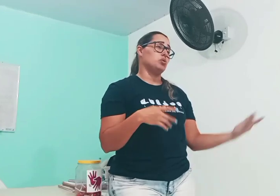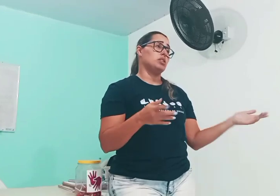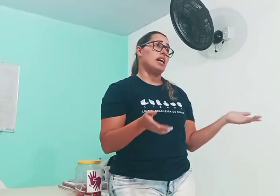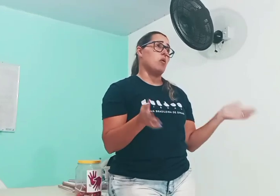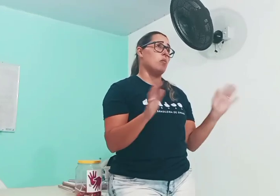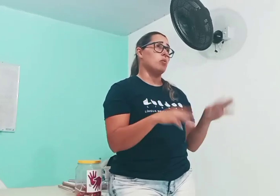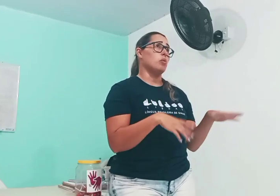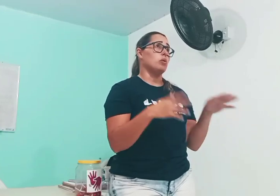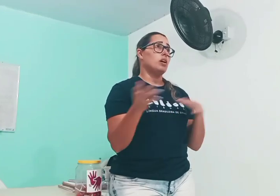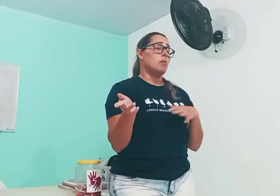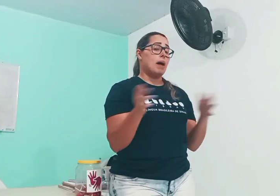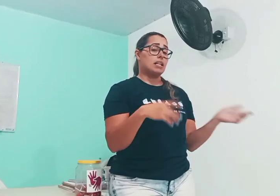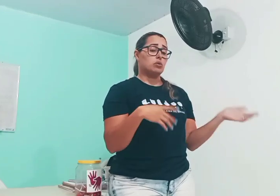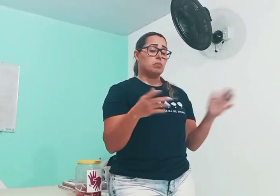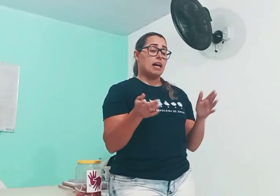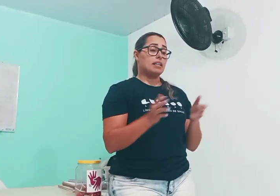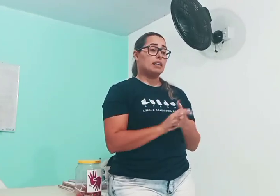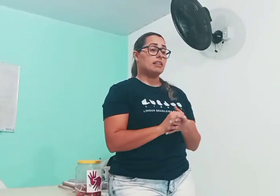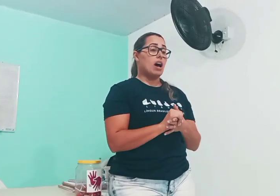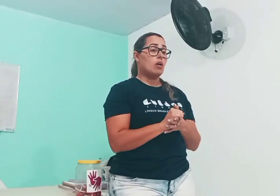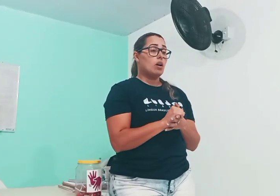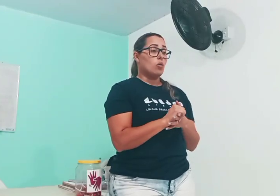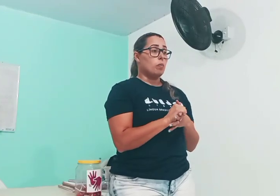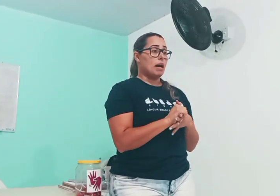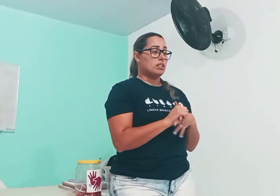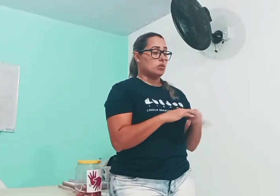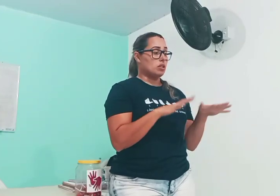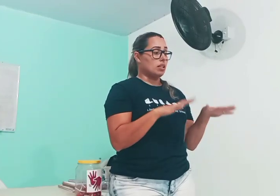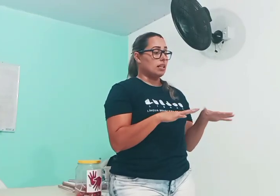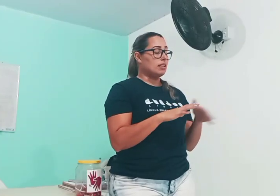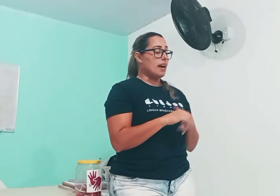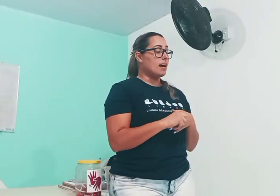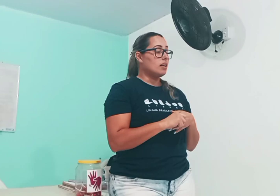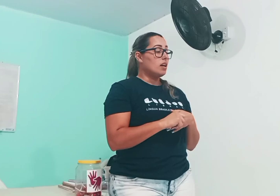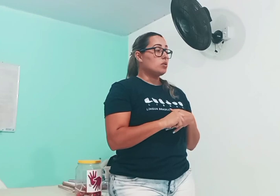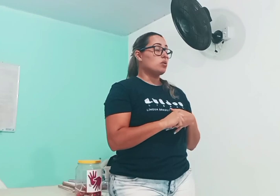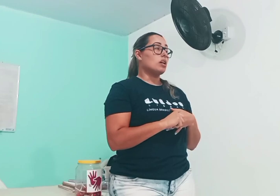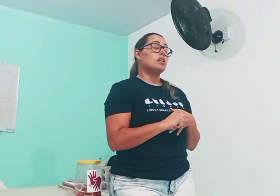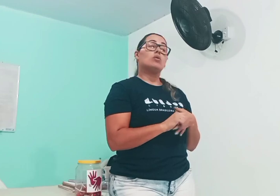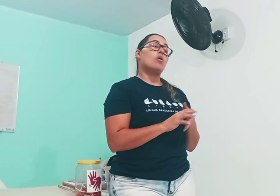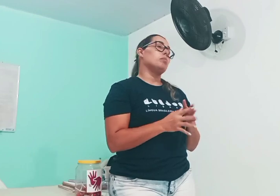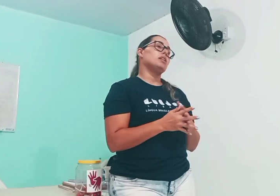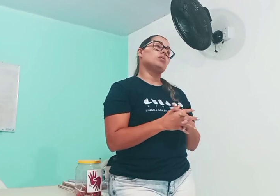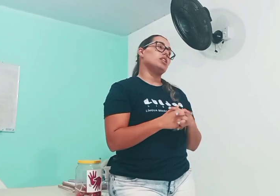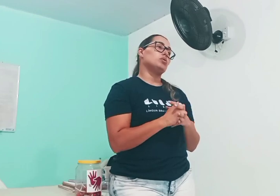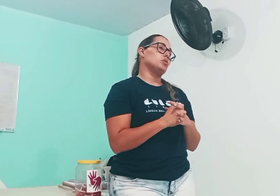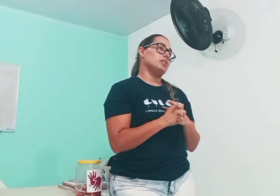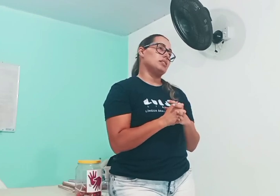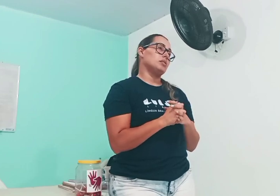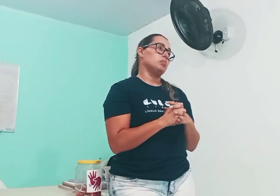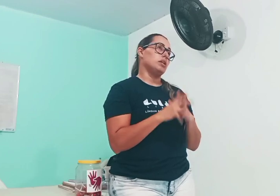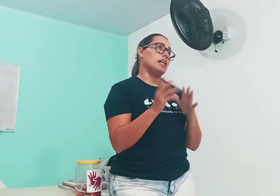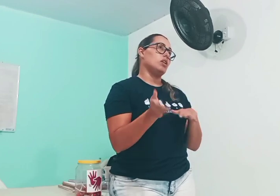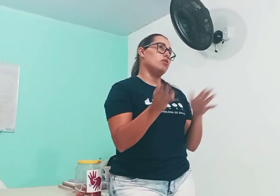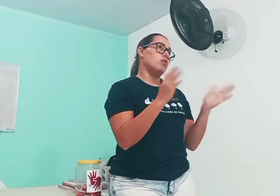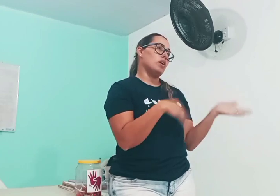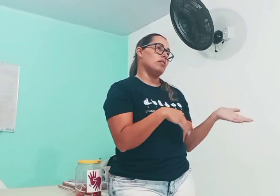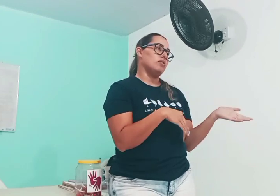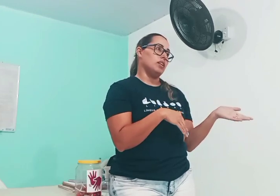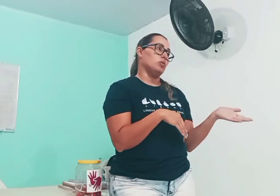José como marido de Maria e tal, o pai de Jesus aqui na terra, só que não combina com Jesus, porque ele não foi filho